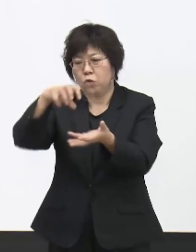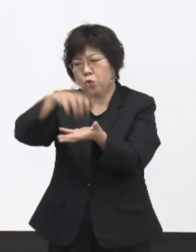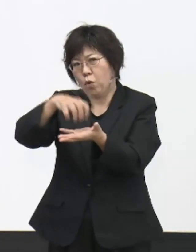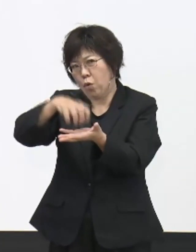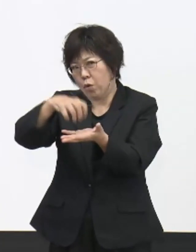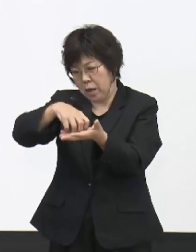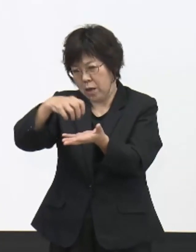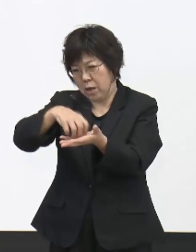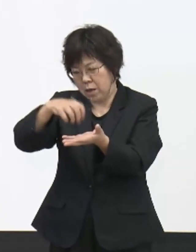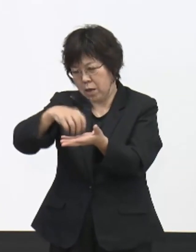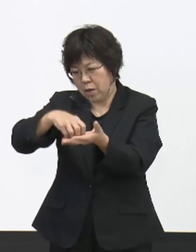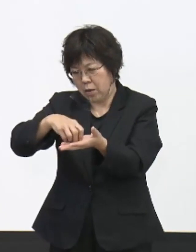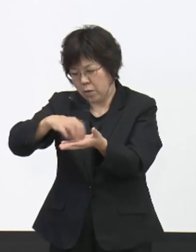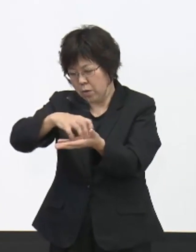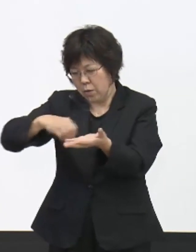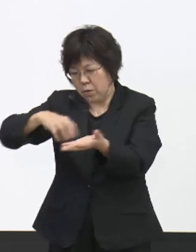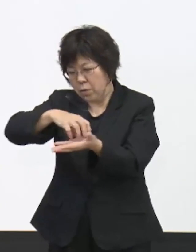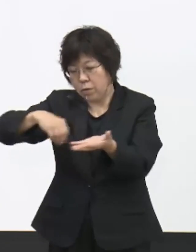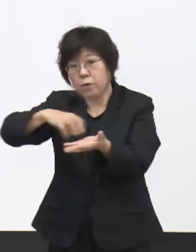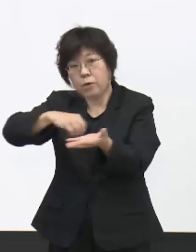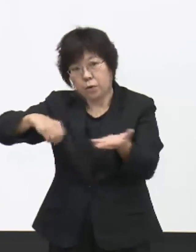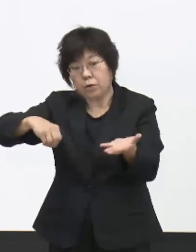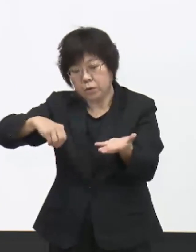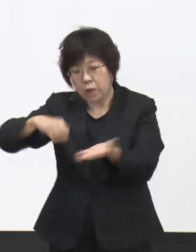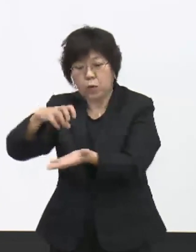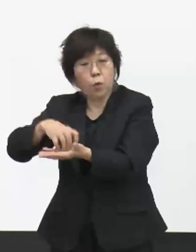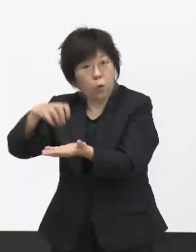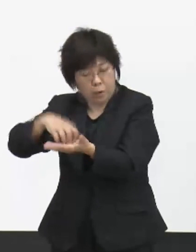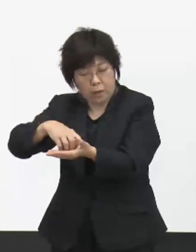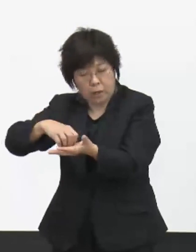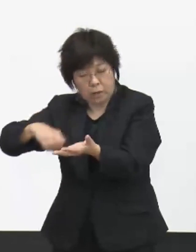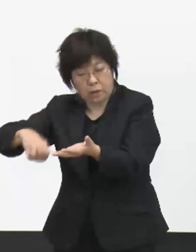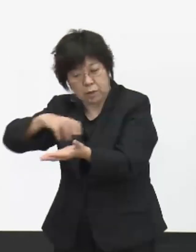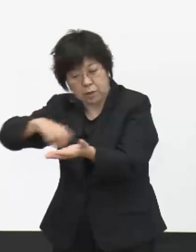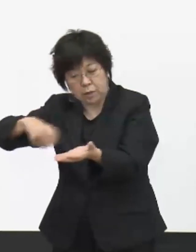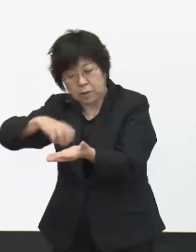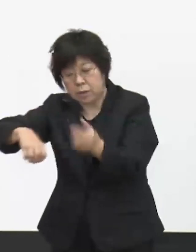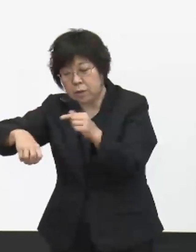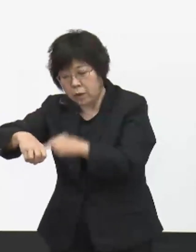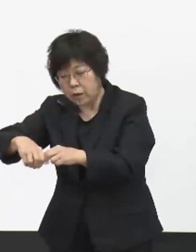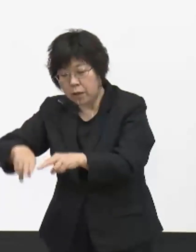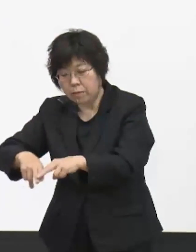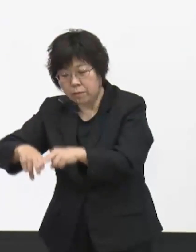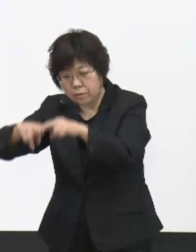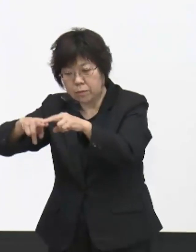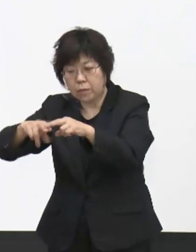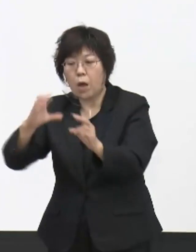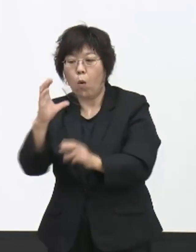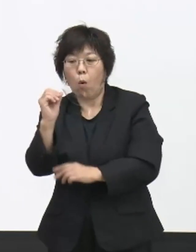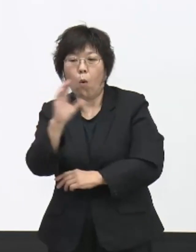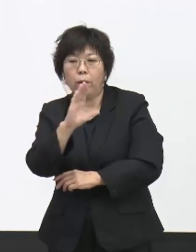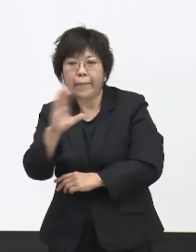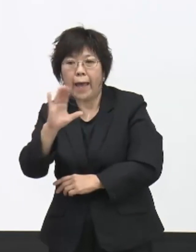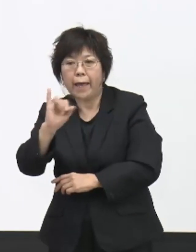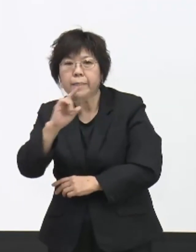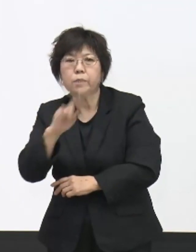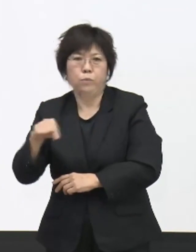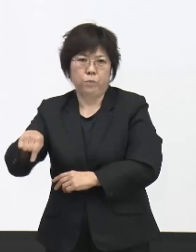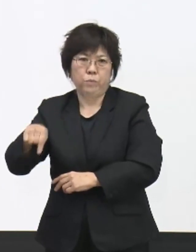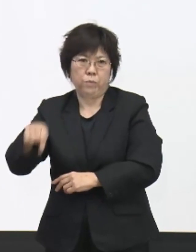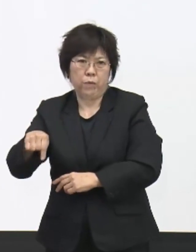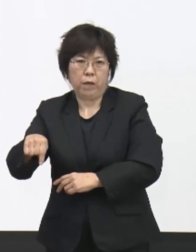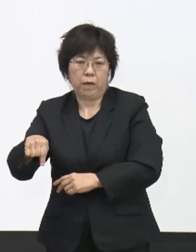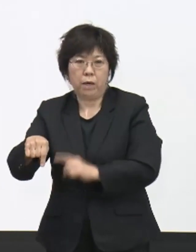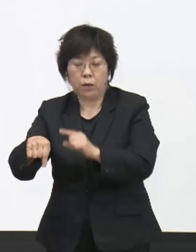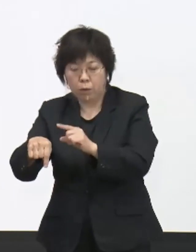を分離して、この汚れが汚泥となります。この汚泥を